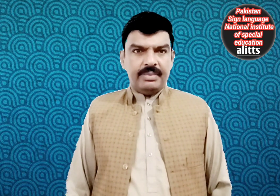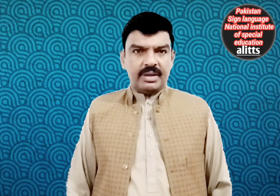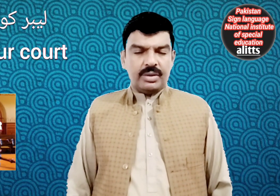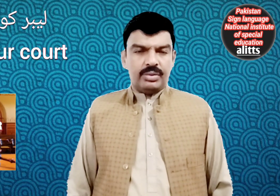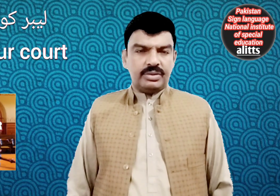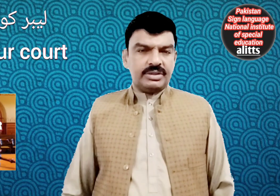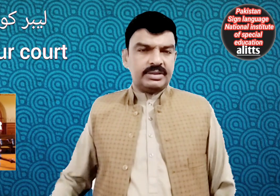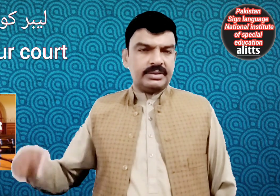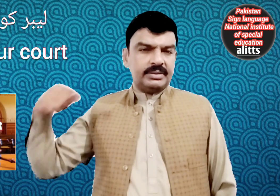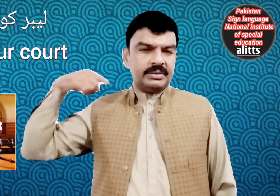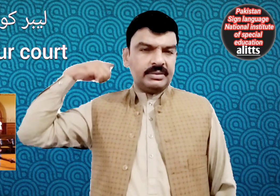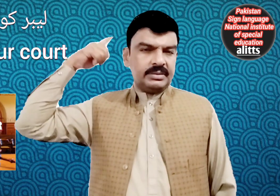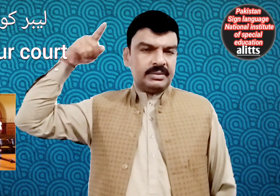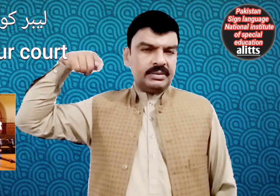लेबर कोट,